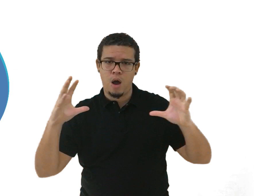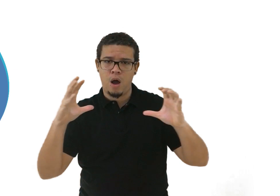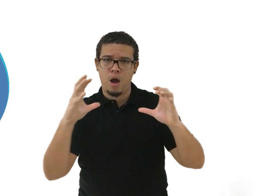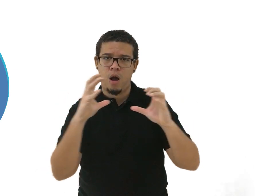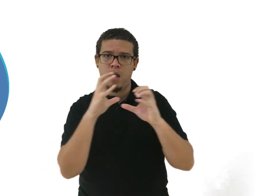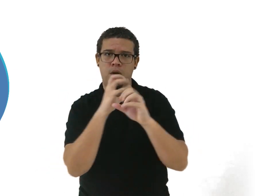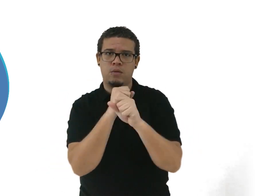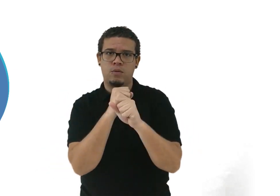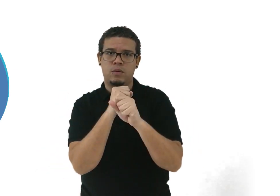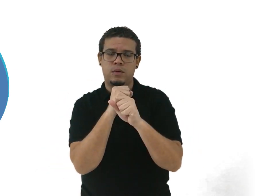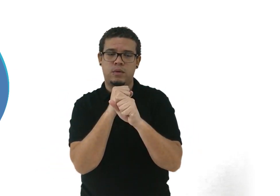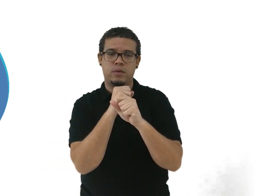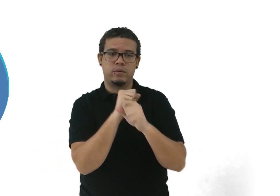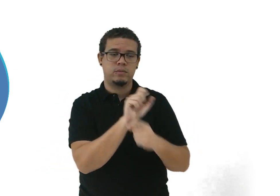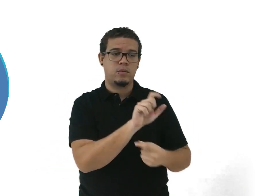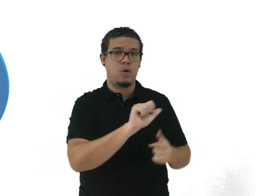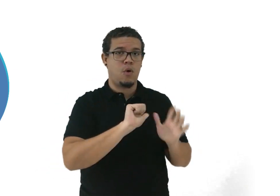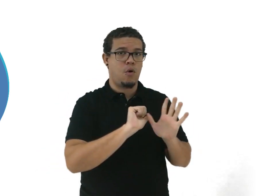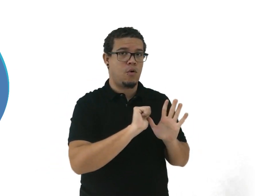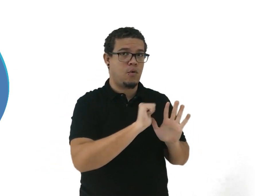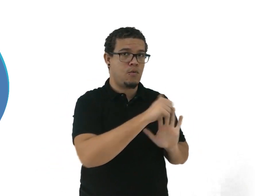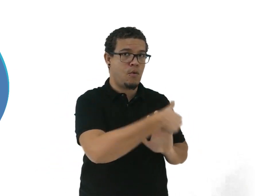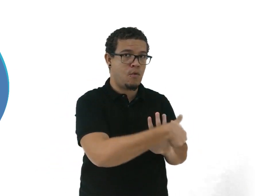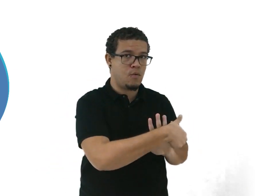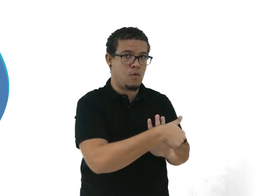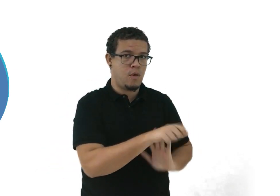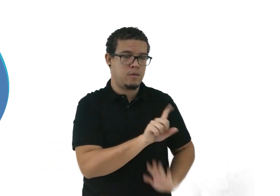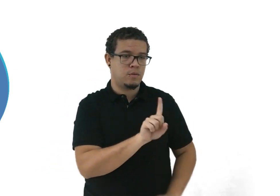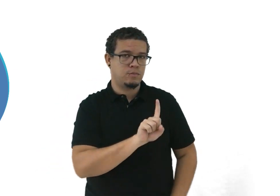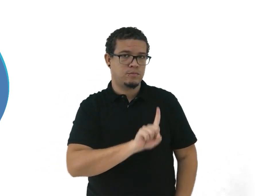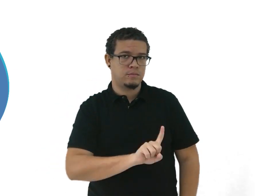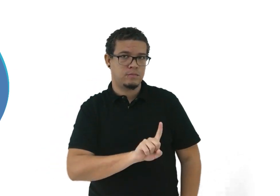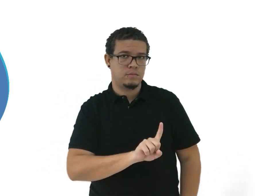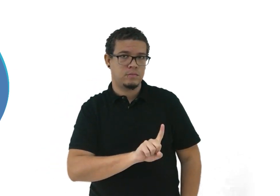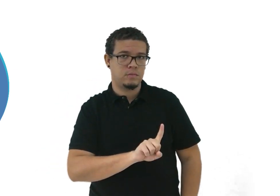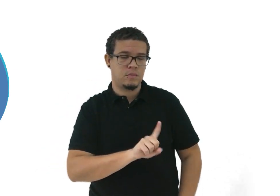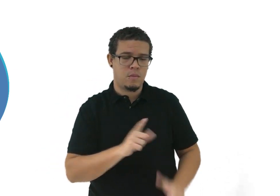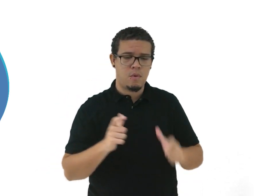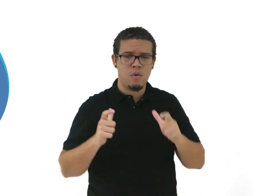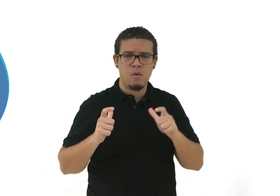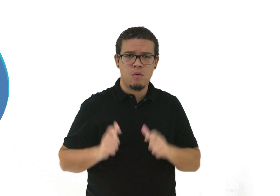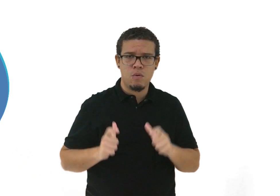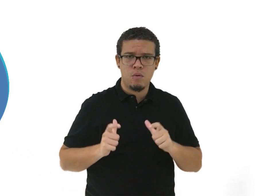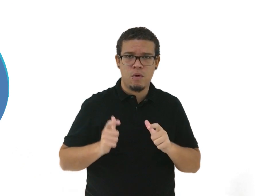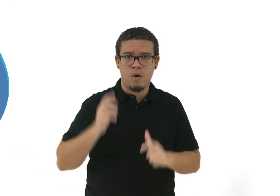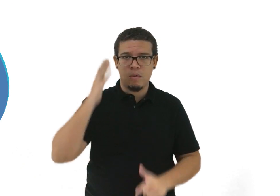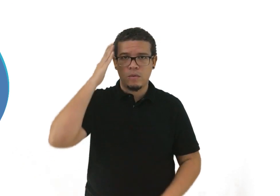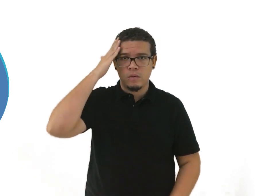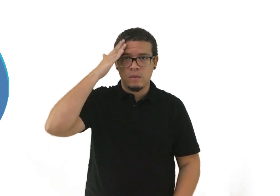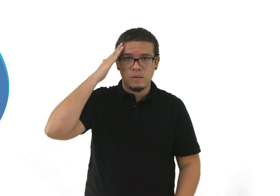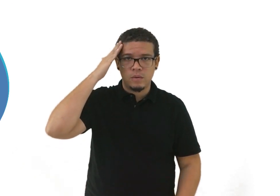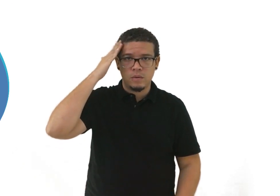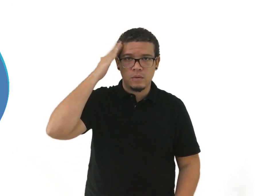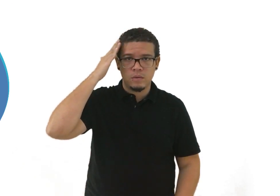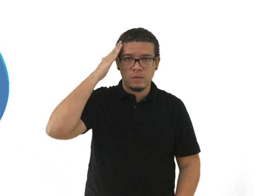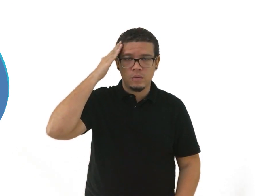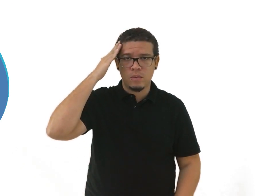Agora eu gostaria que vocês pensassem unindo esses três elementos. Configuração de mão, que é